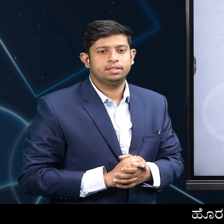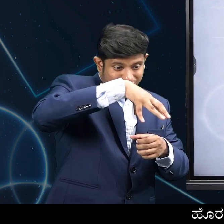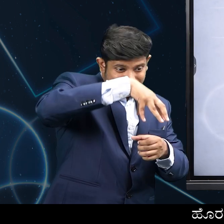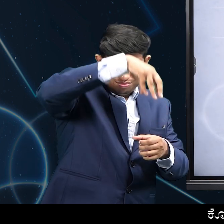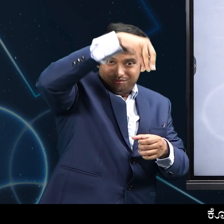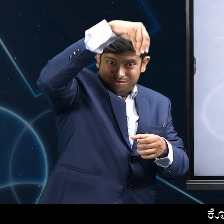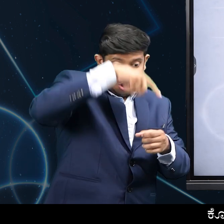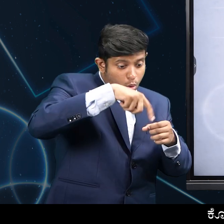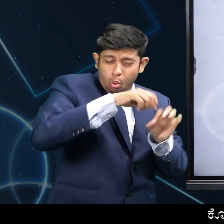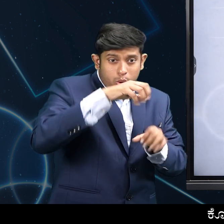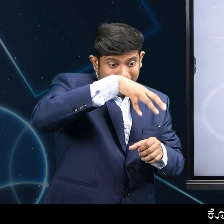ಮೇಲ್ಮೈಯಾಗಿದೆ.